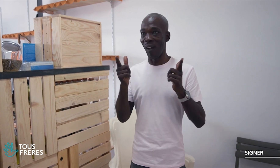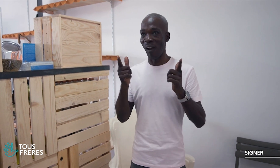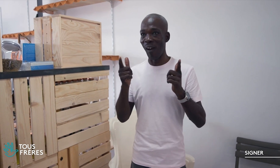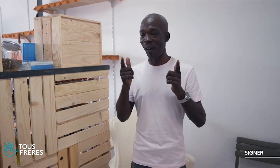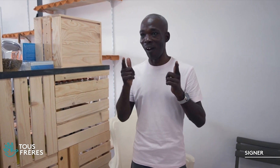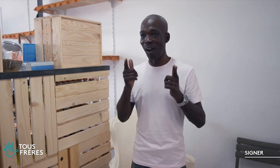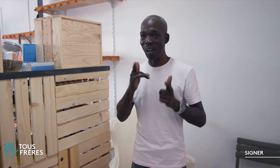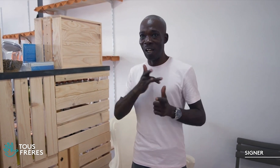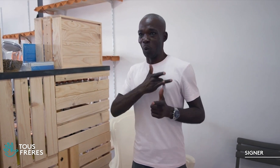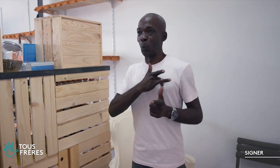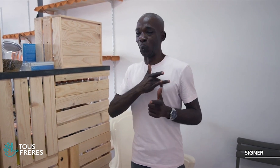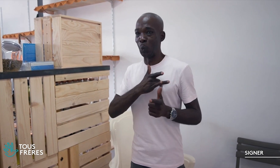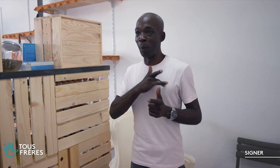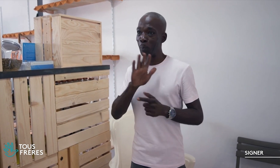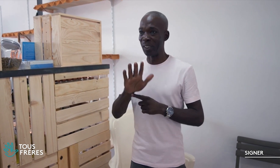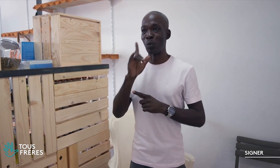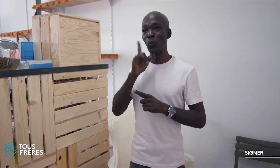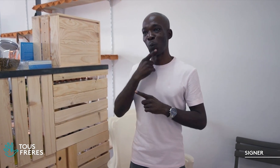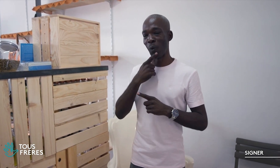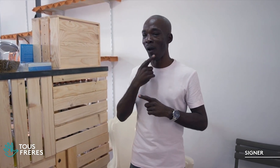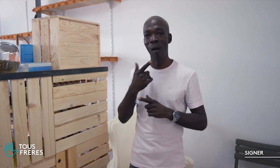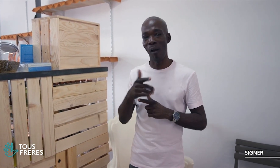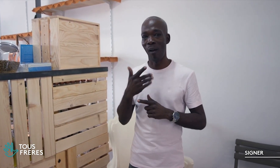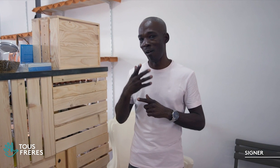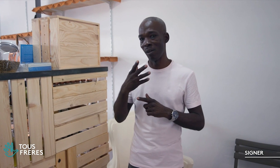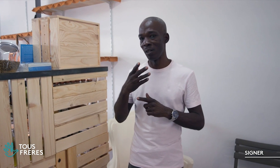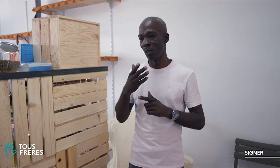ils ont envie d'apprendre la langue des signes et pour mieux